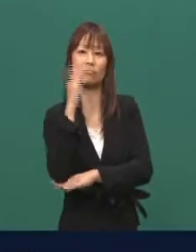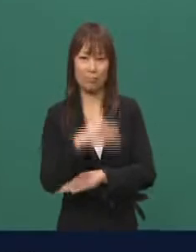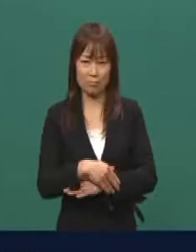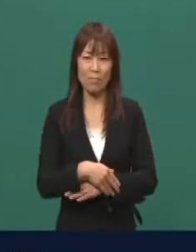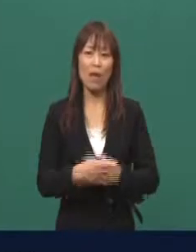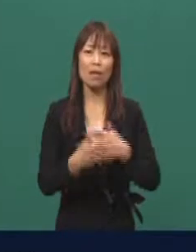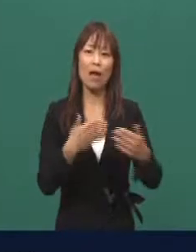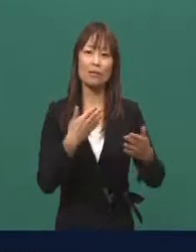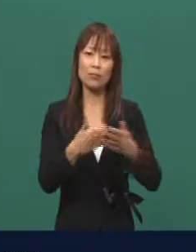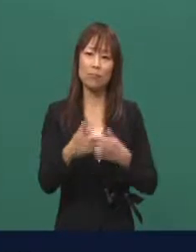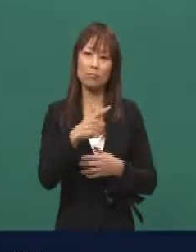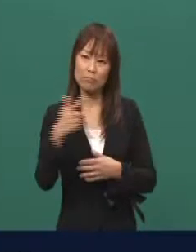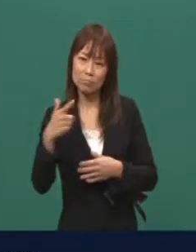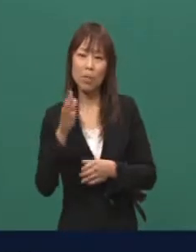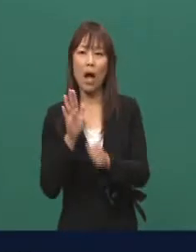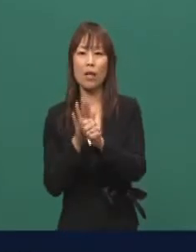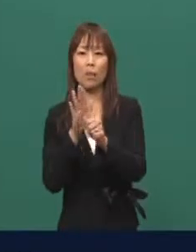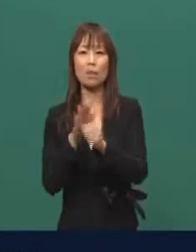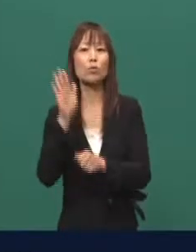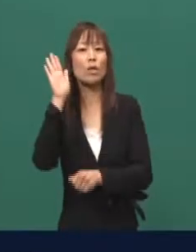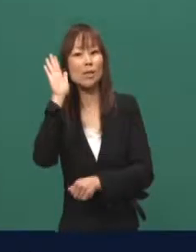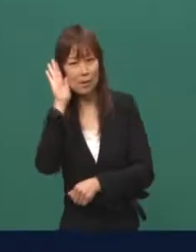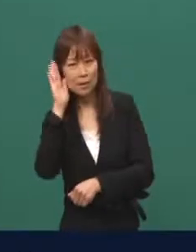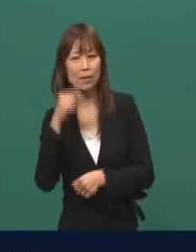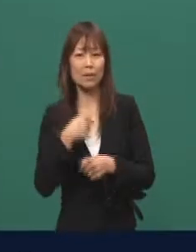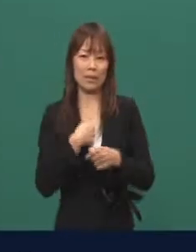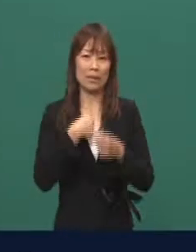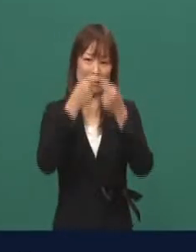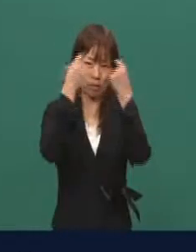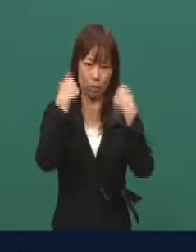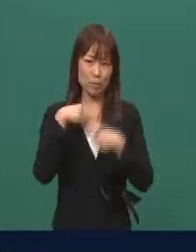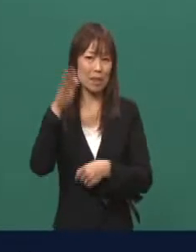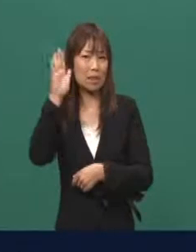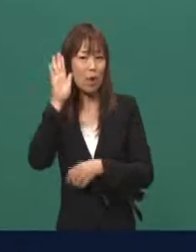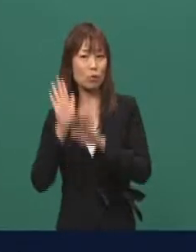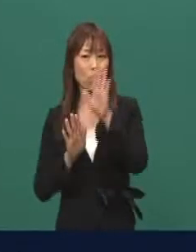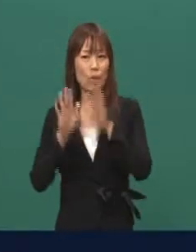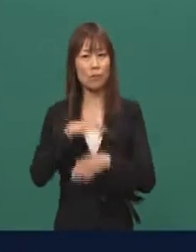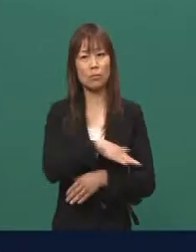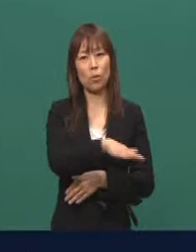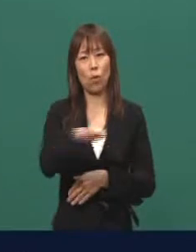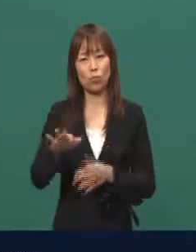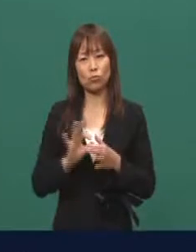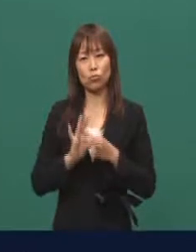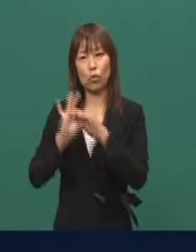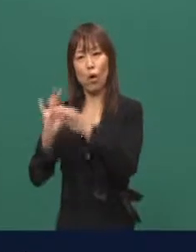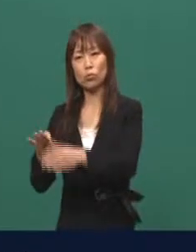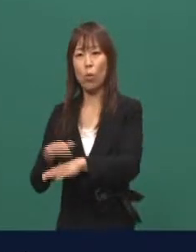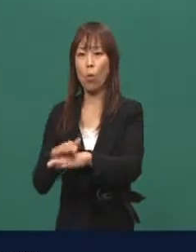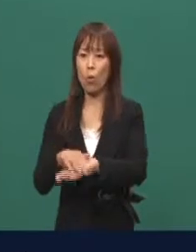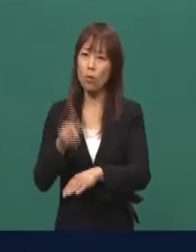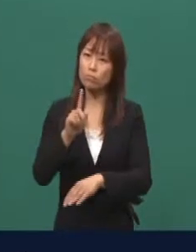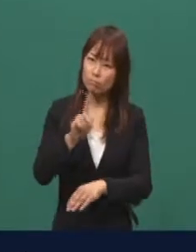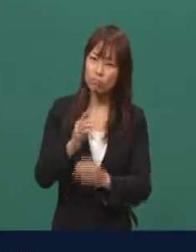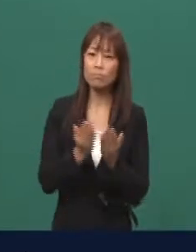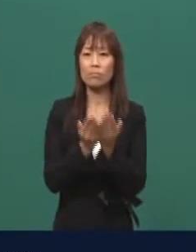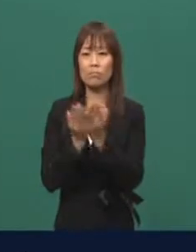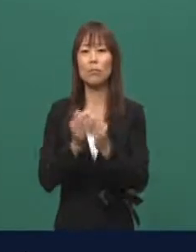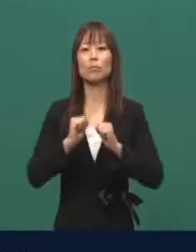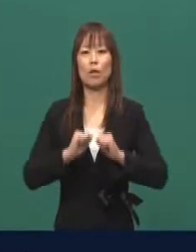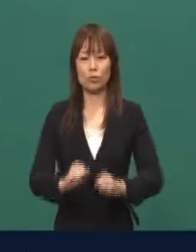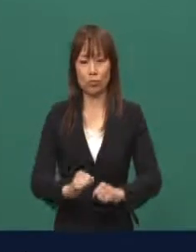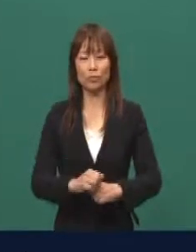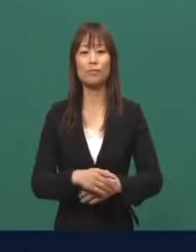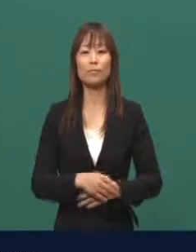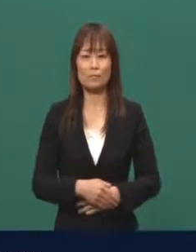聴者による講演、体験談やアドバイスを聞き、自分自身の聞こえの状態を周りの人に